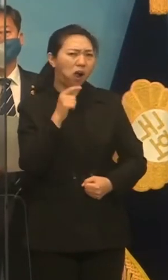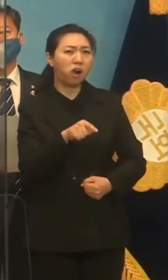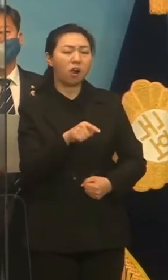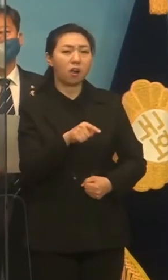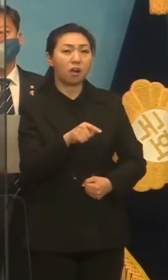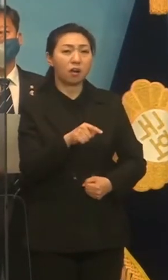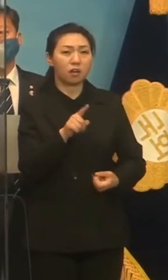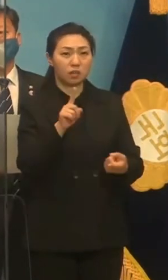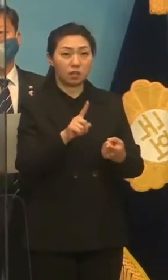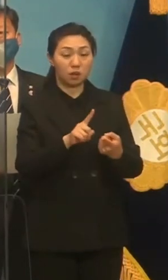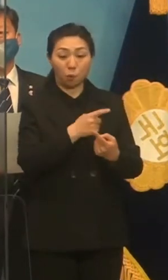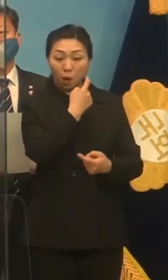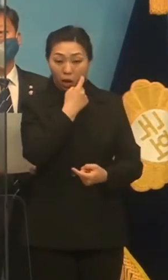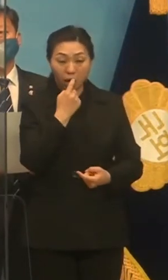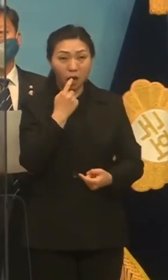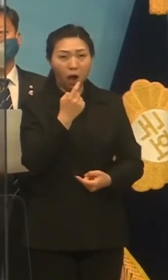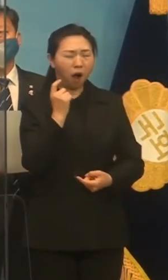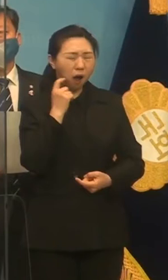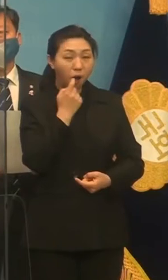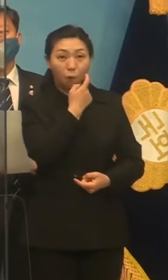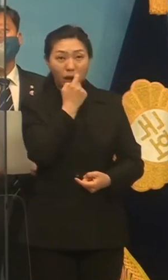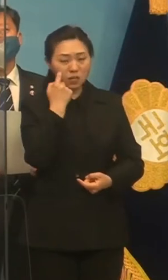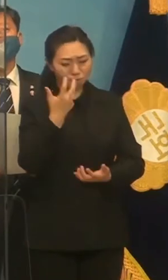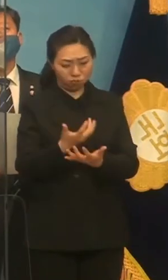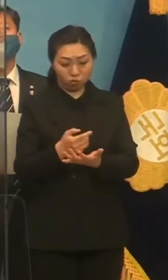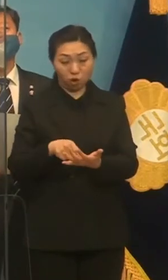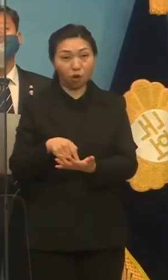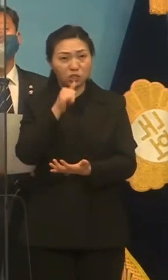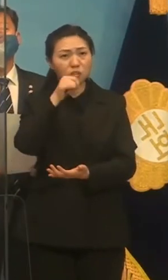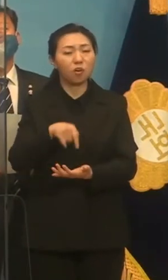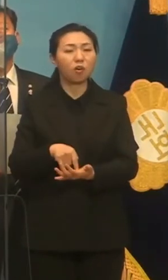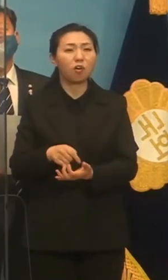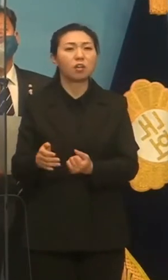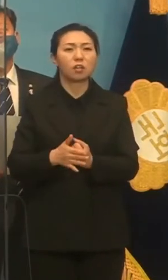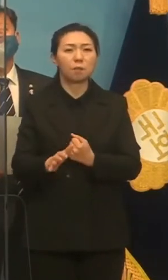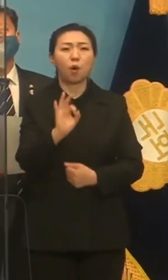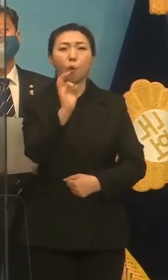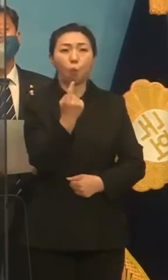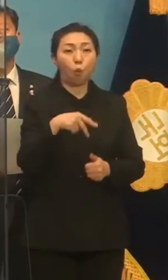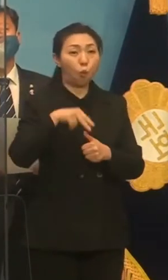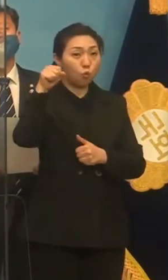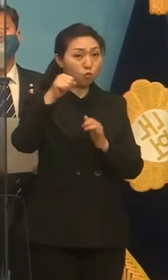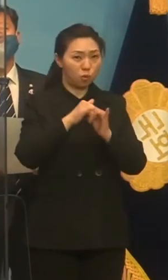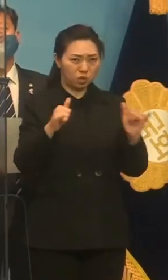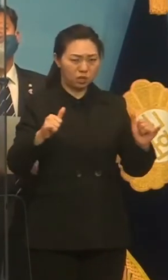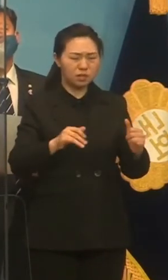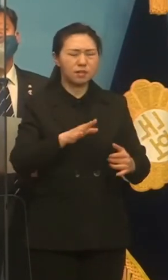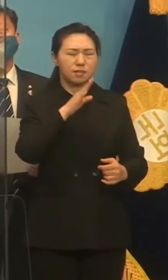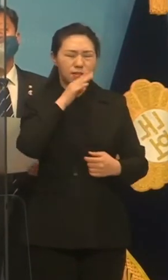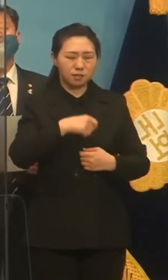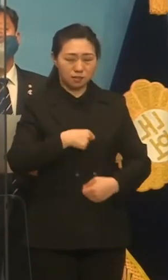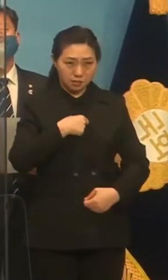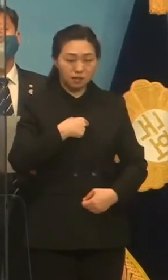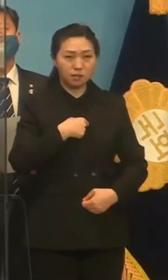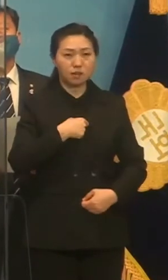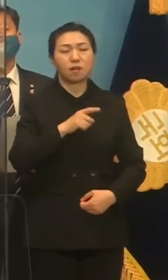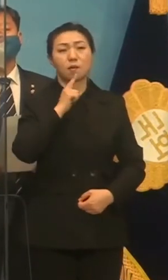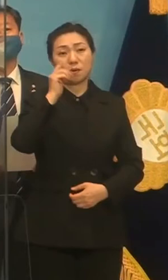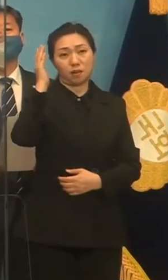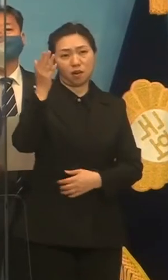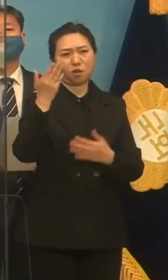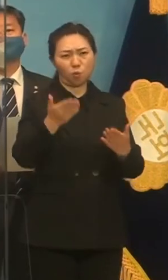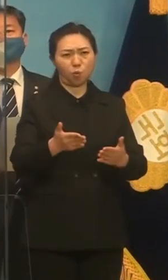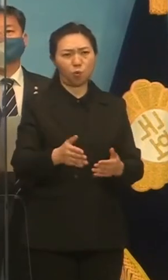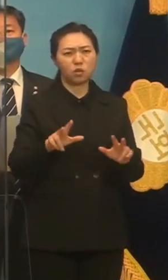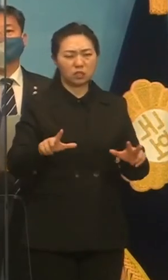밀고 하는 이런 문서 문서 가게는 반응 5천원 부분은 진실을 밝히고 잘못 된다면 지금이라도 생각해야 한다고